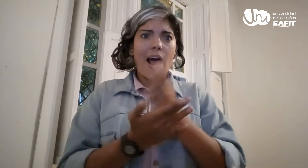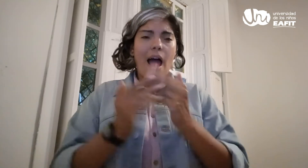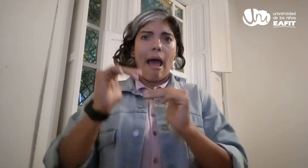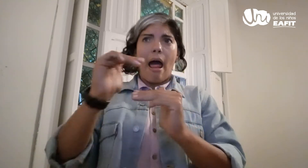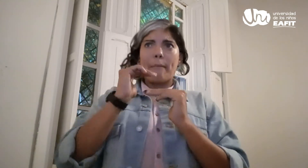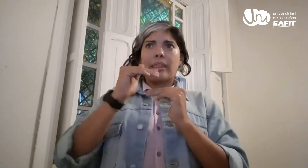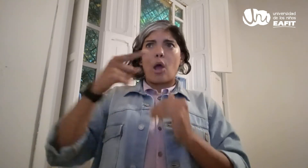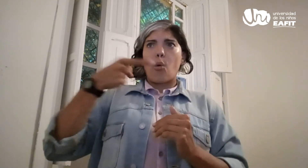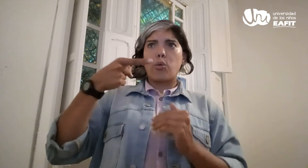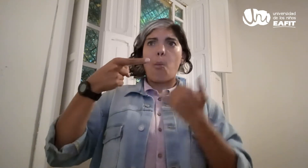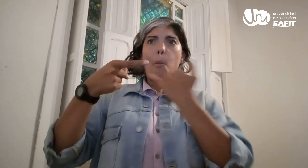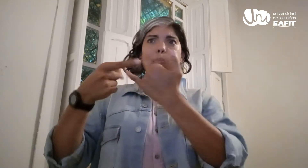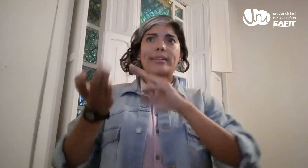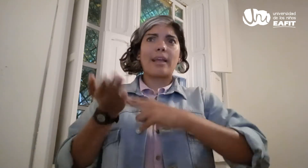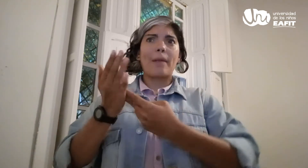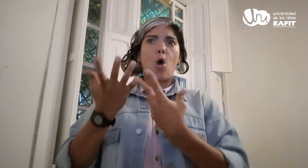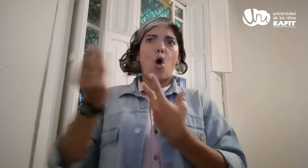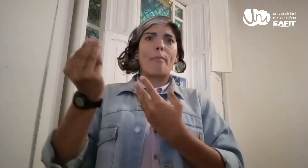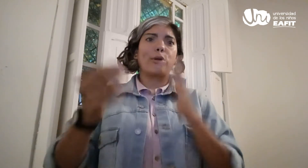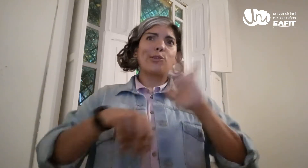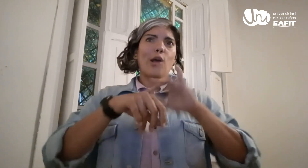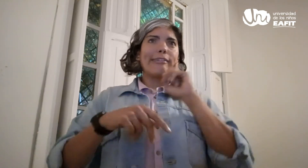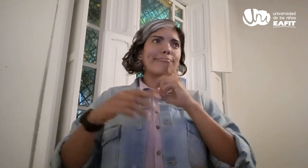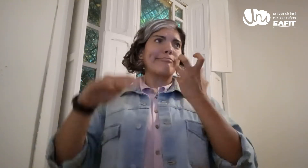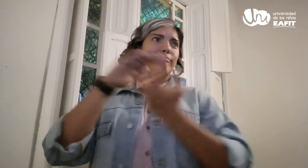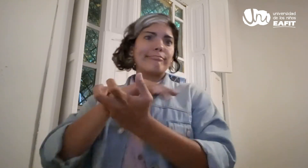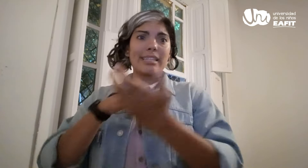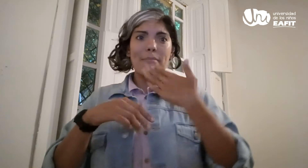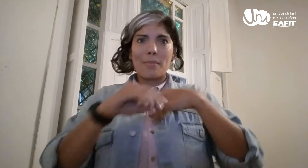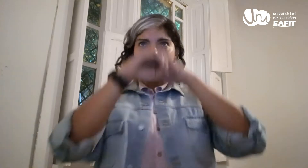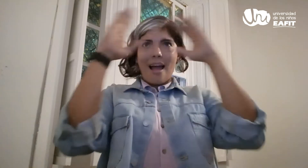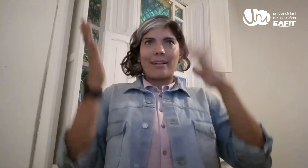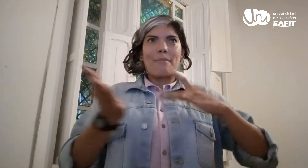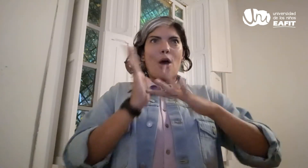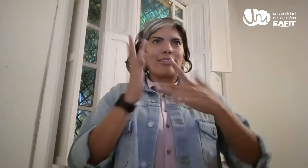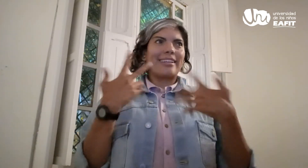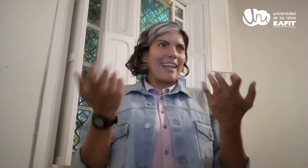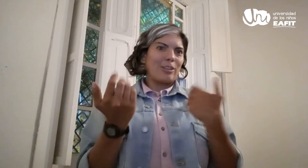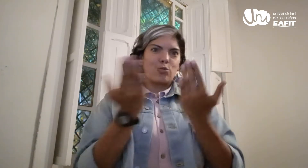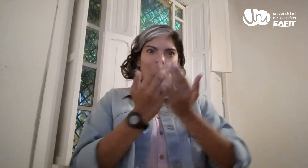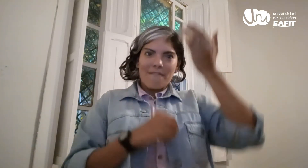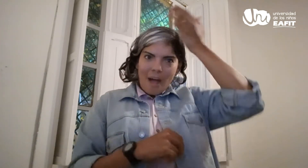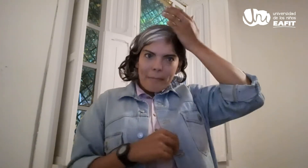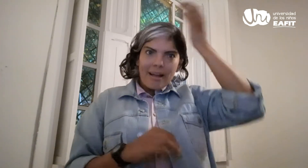que cuentan con intérprete de lengua de señas, no a todos. Entonces, hipotéticamente, si yo quisiese